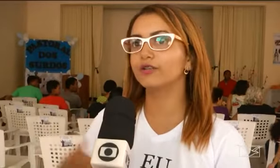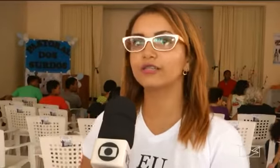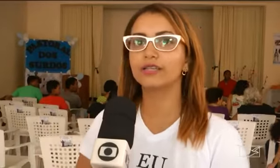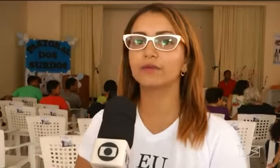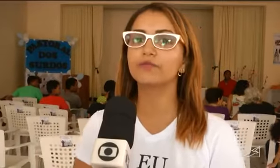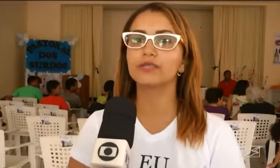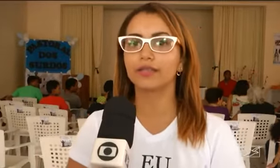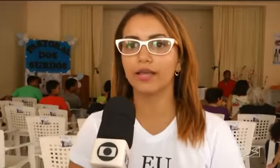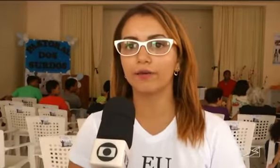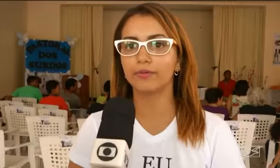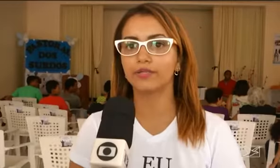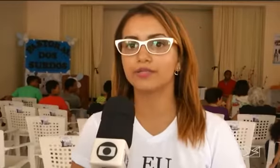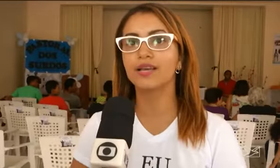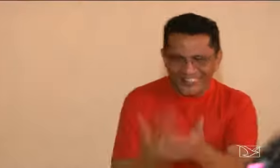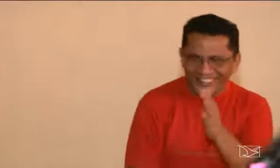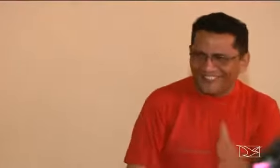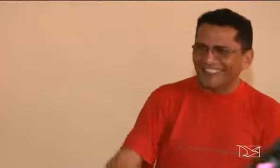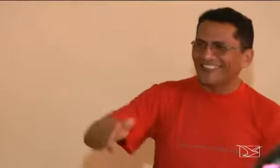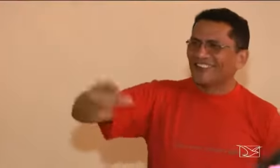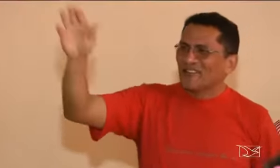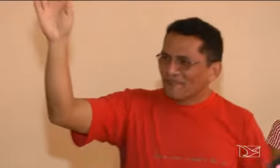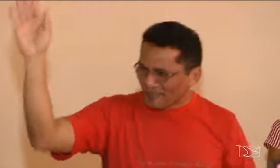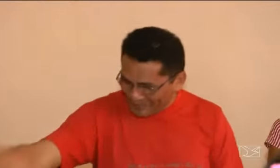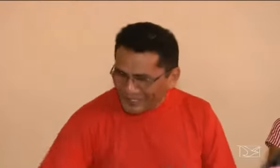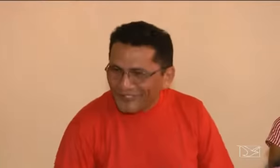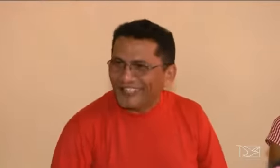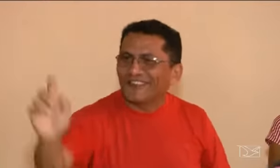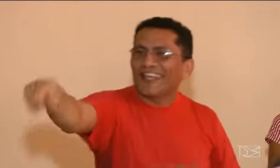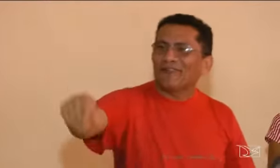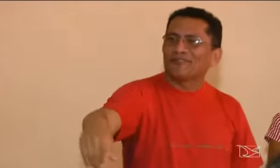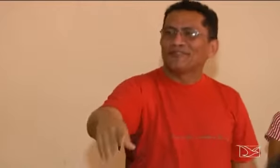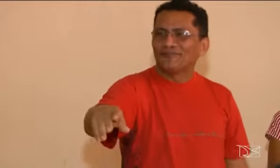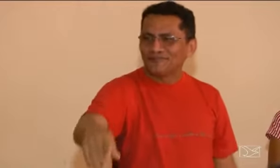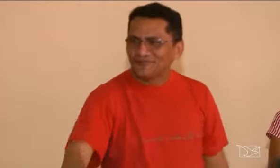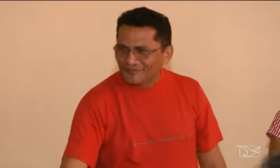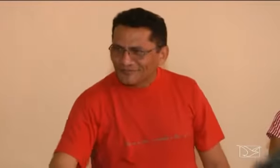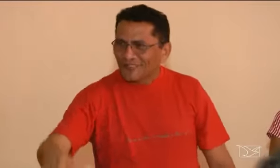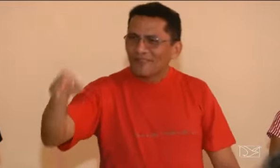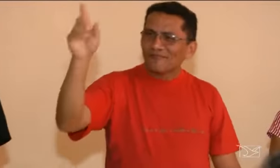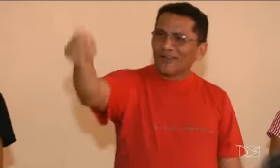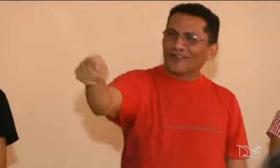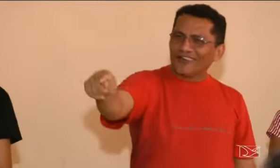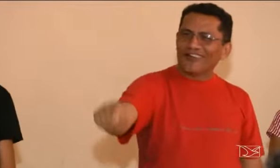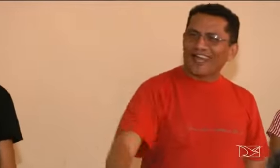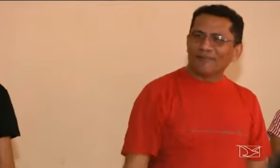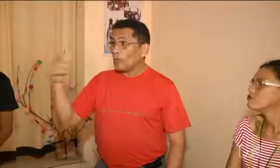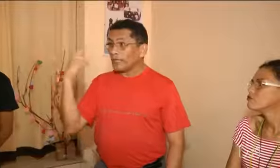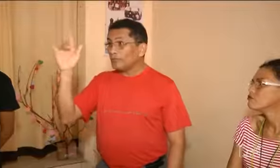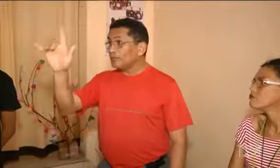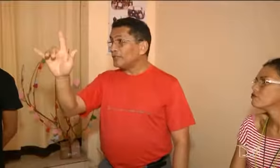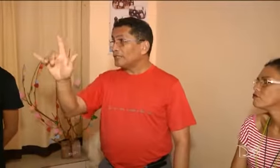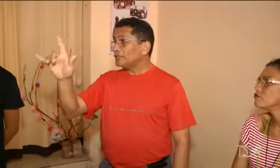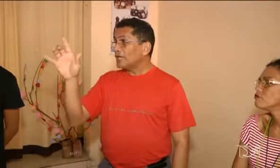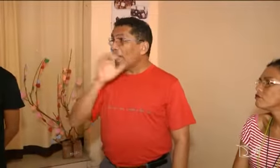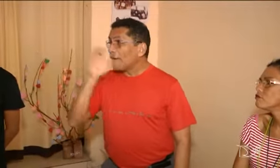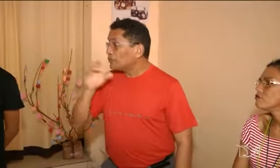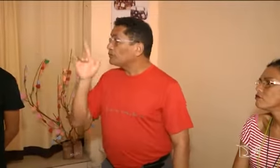já temos intérpretes. O padre Hélio é de São Luís. Ele é surdo, mas consegue ler lábios e falar. Ele